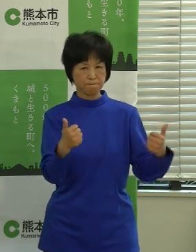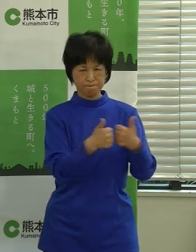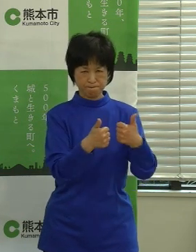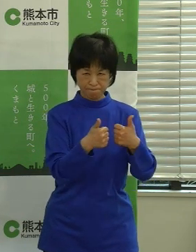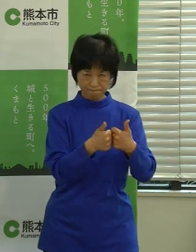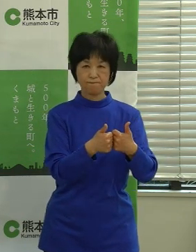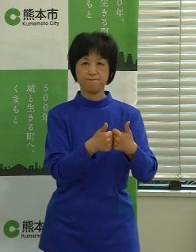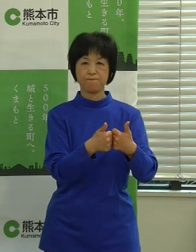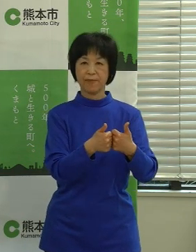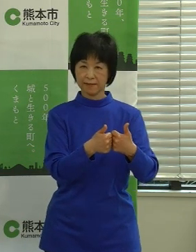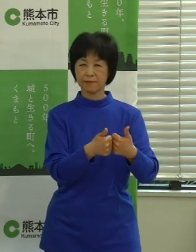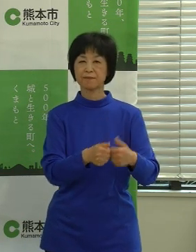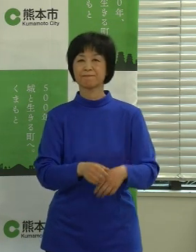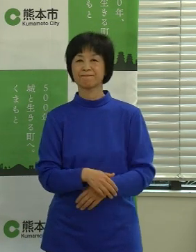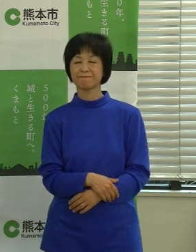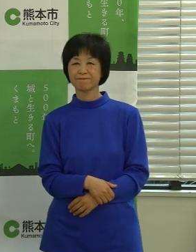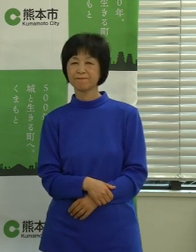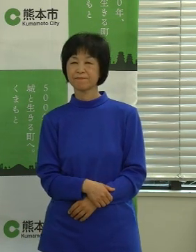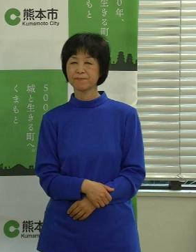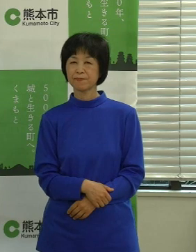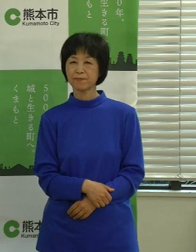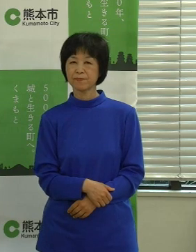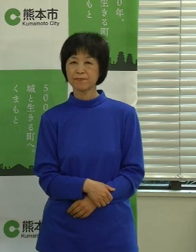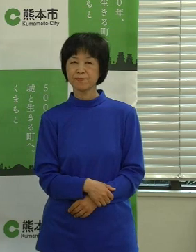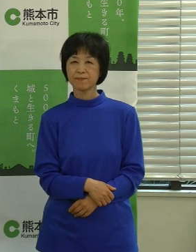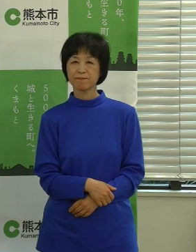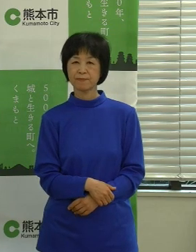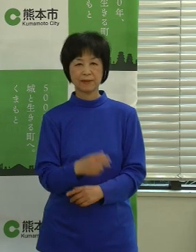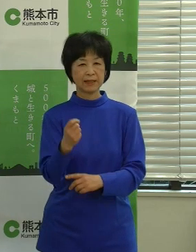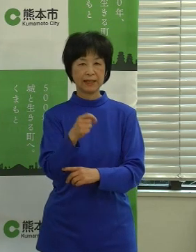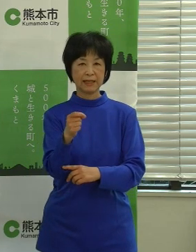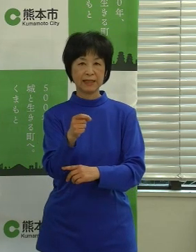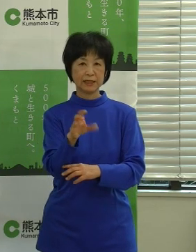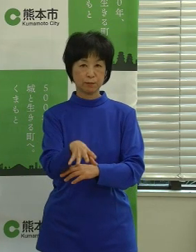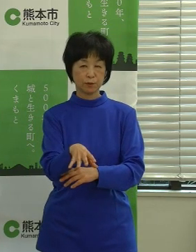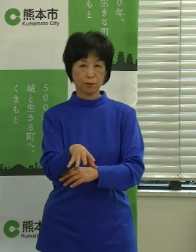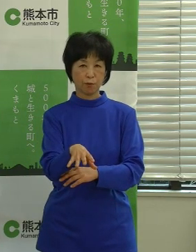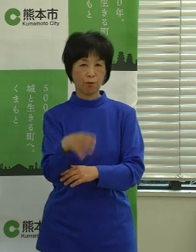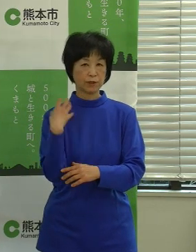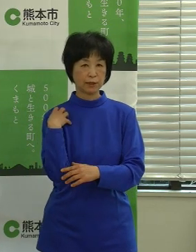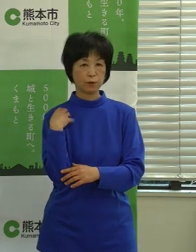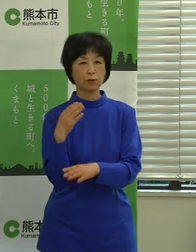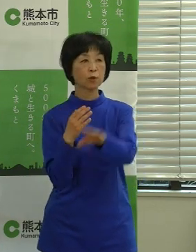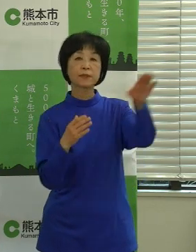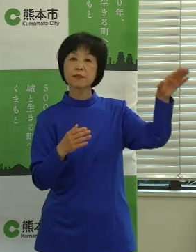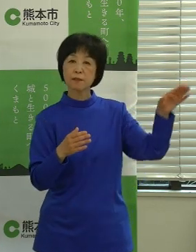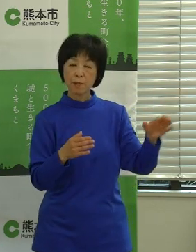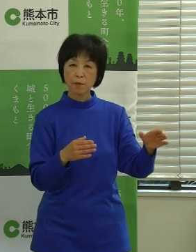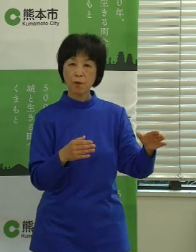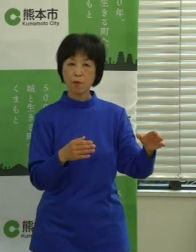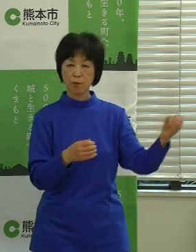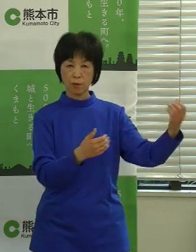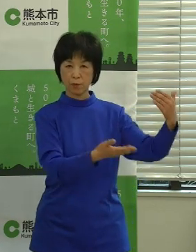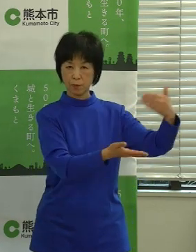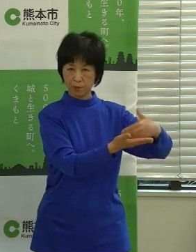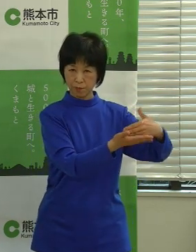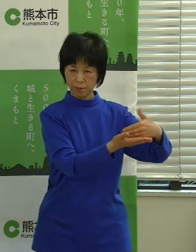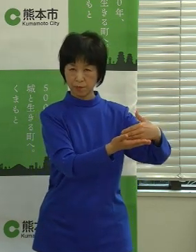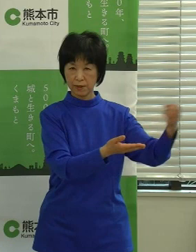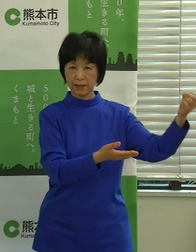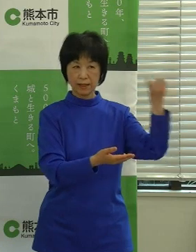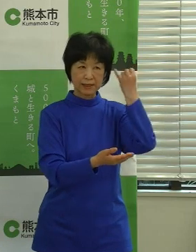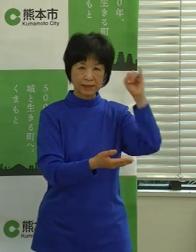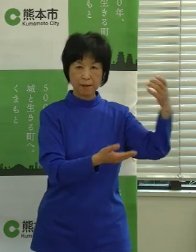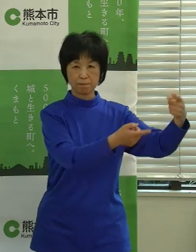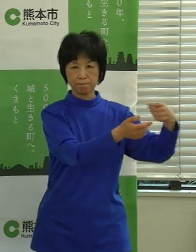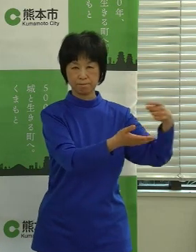いろいろ考えていることもこの会議の中で、いやもうここまでやっていいんじゃないかとか、いろんな議論が今日もありましたので